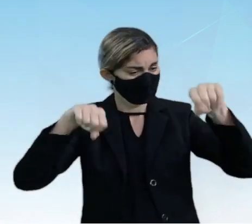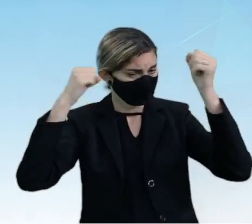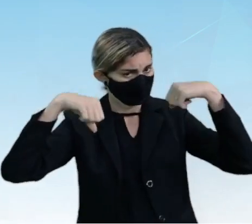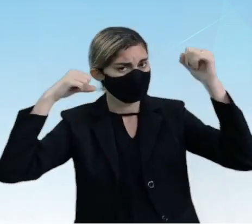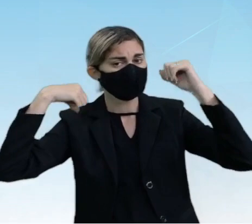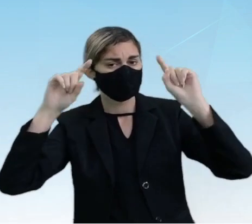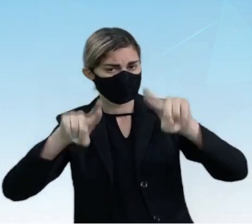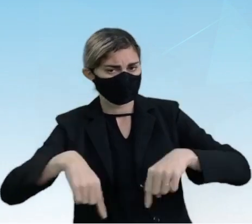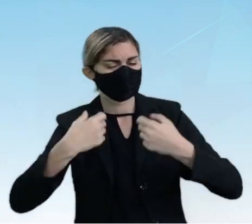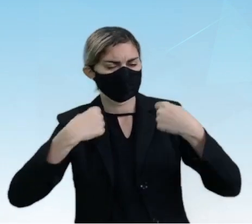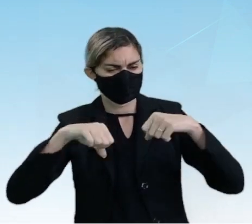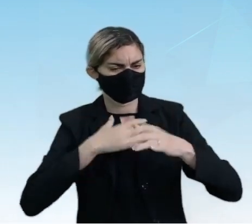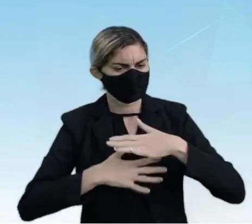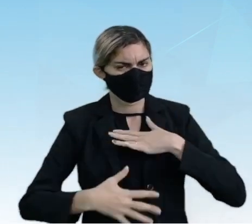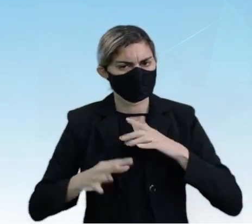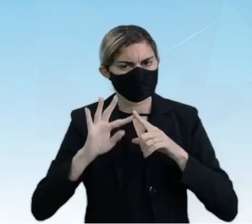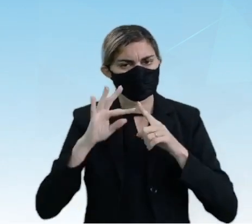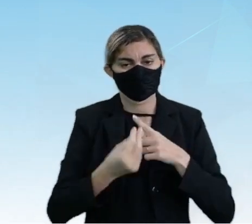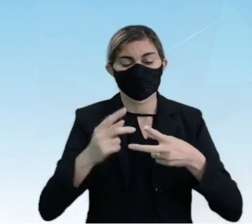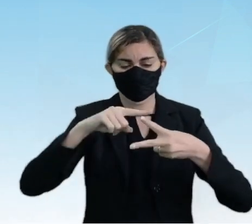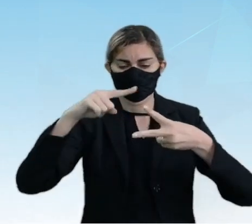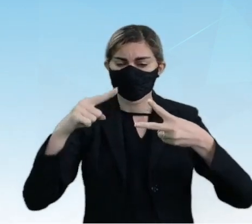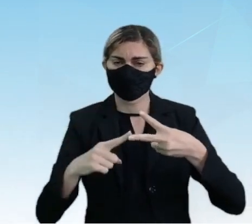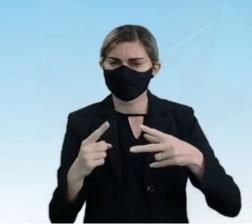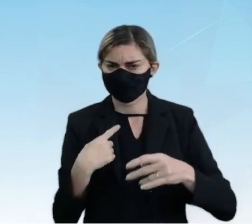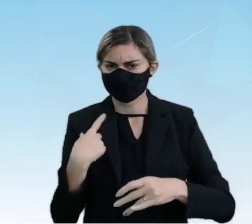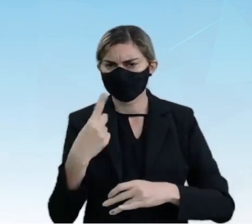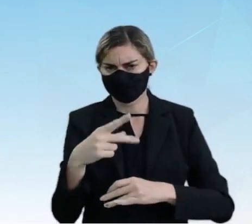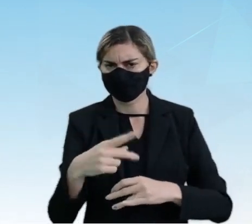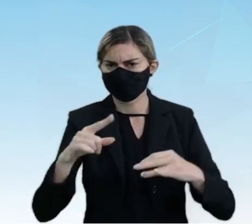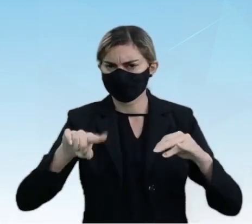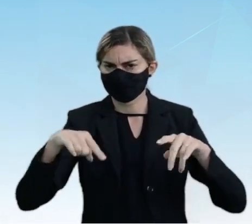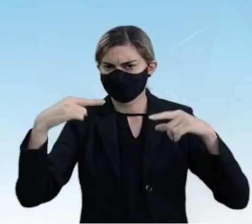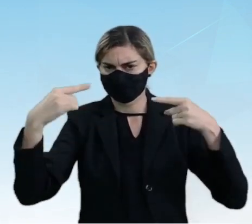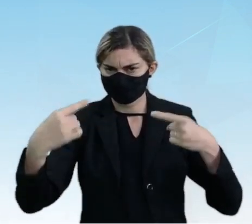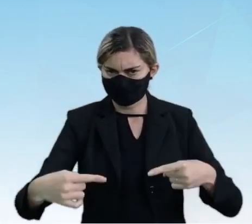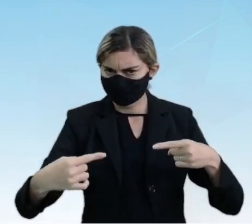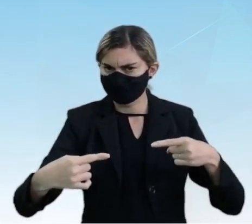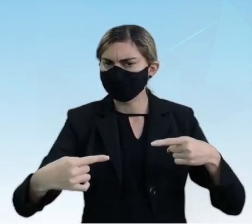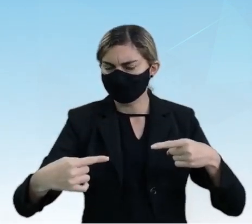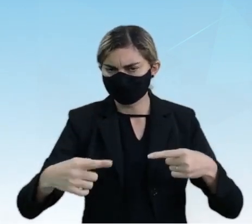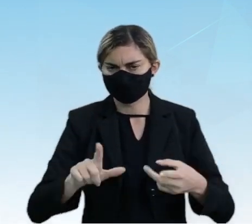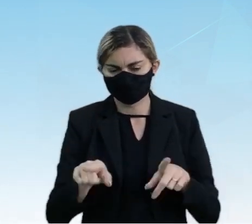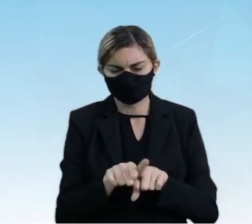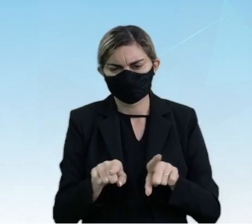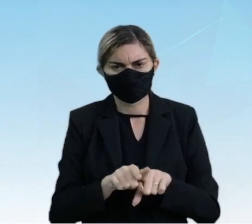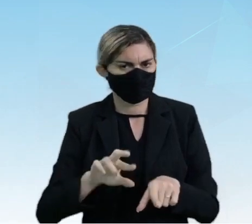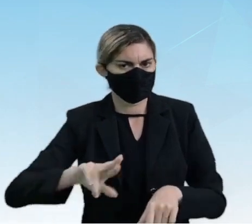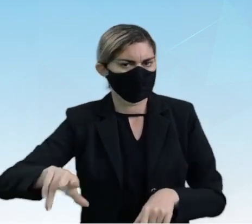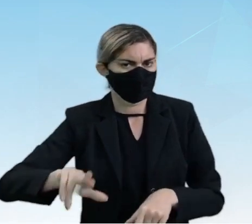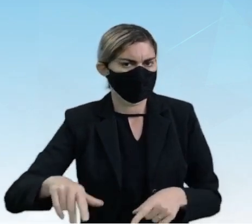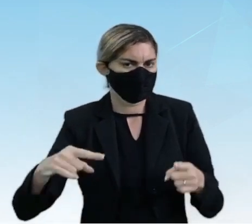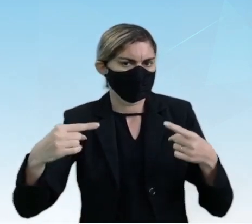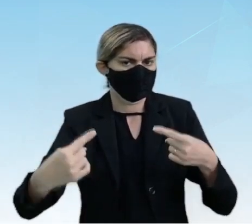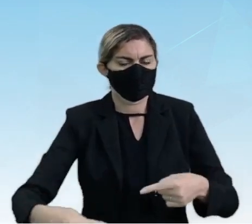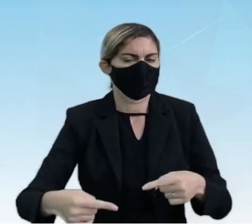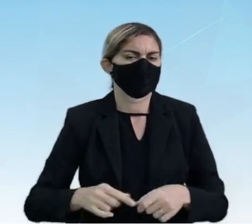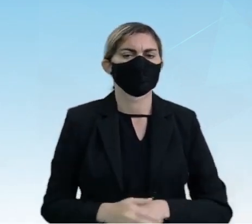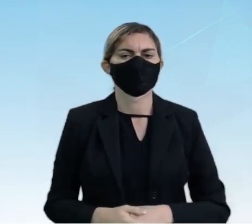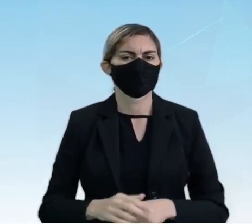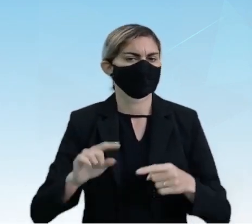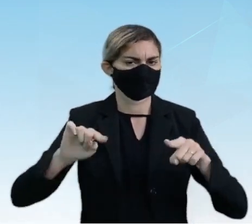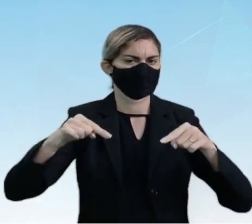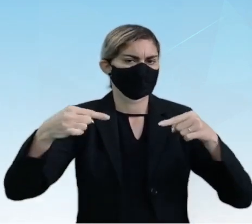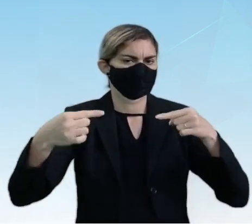físico, ginástica, né, que é classificada em duas modalidades: aquelas que são competitivas e aquelas que não são competitivas. As que